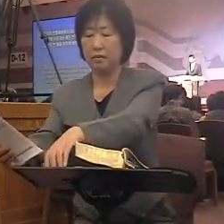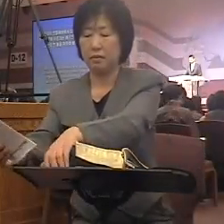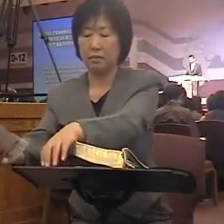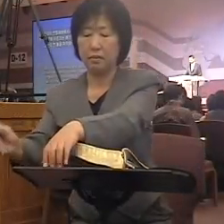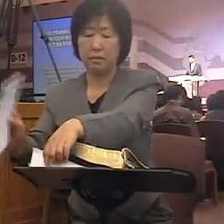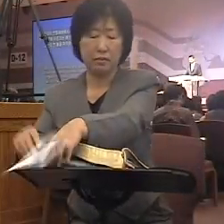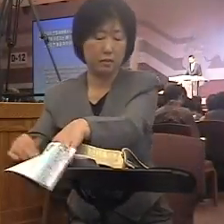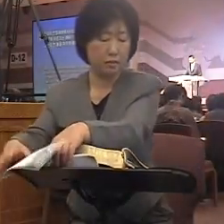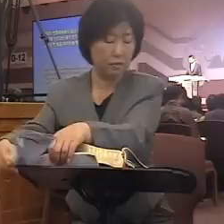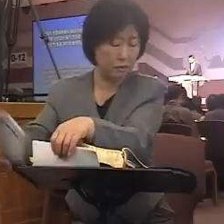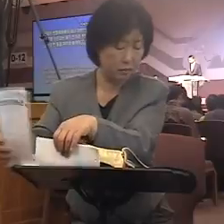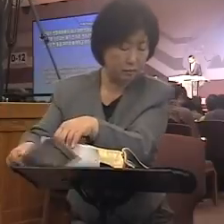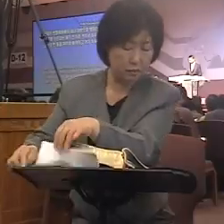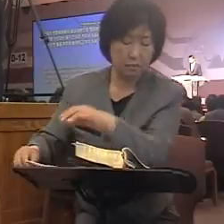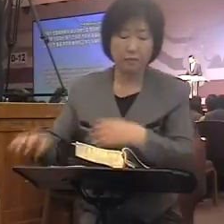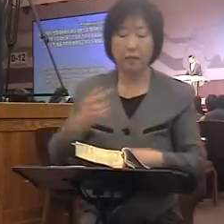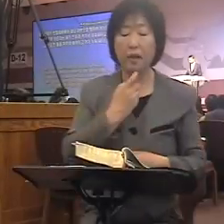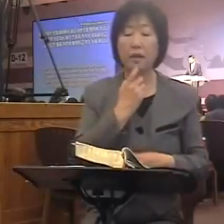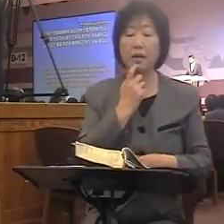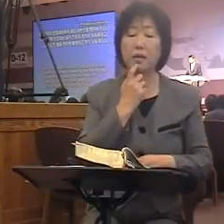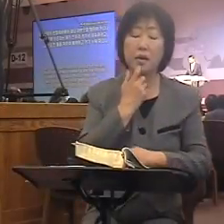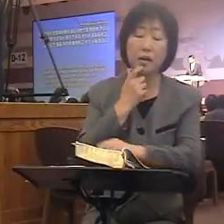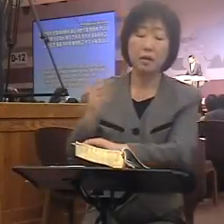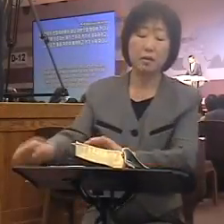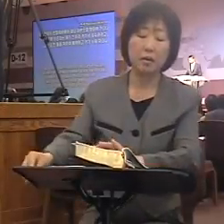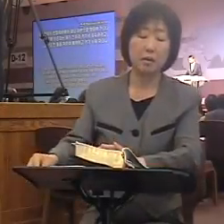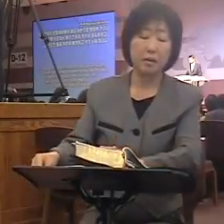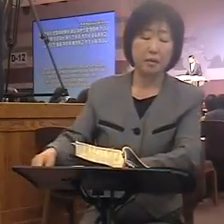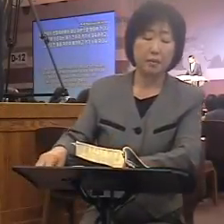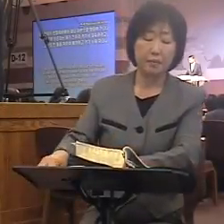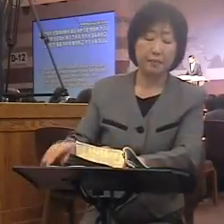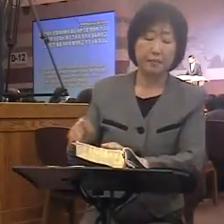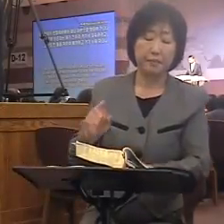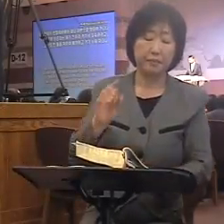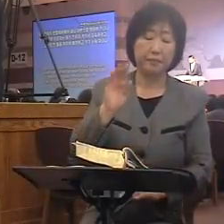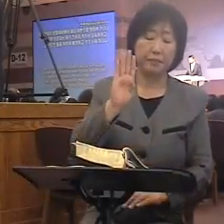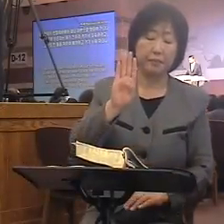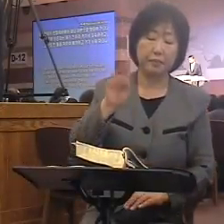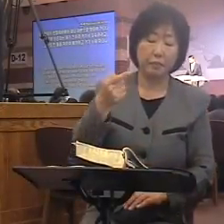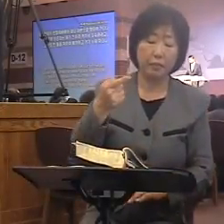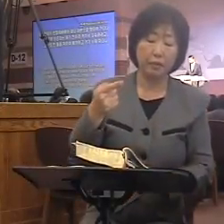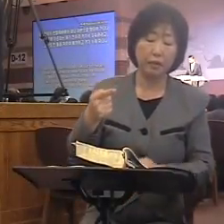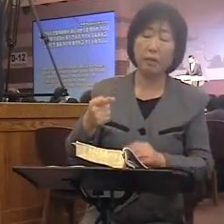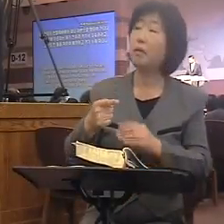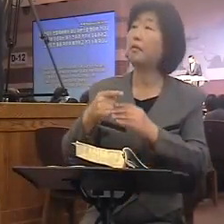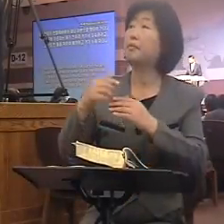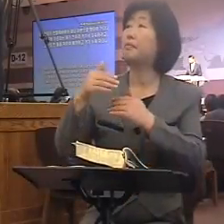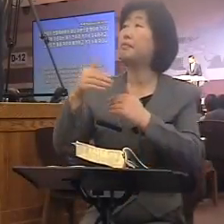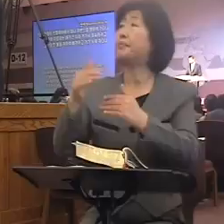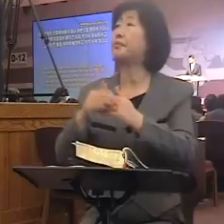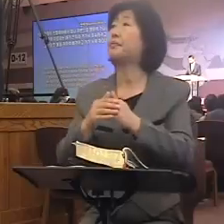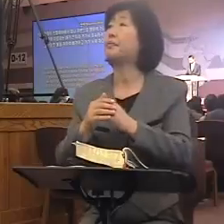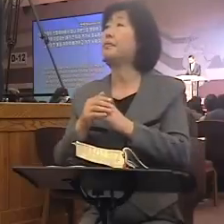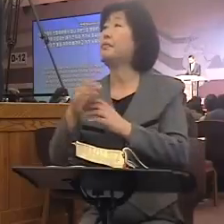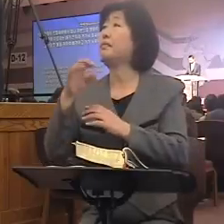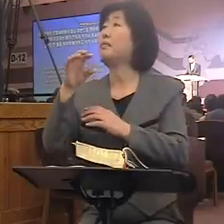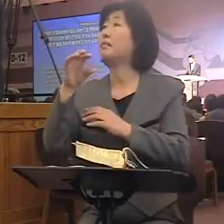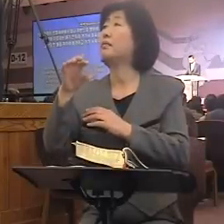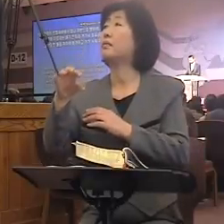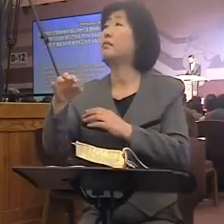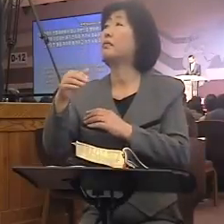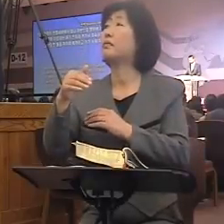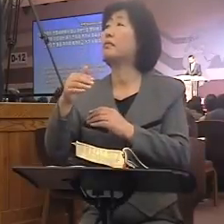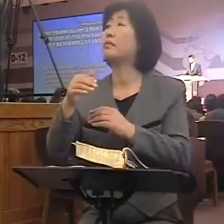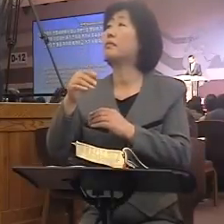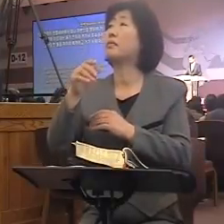제가 10절 읽겠습니다. 야곱이 브엘세바에서 떠나 하란으로 향하여 가더니 한 곳에 이르러는 해가 진지라